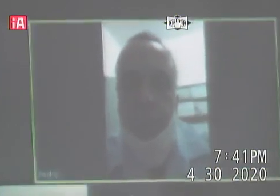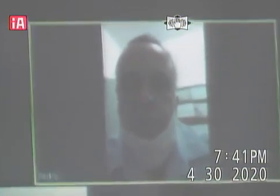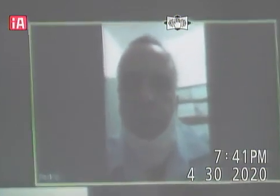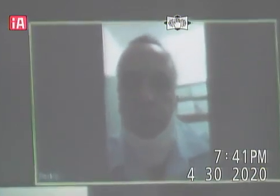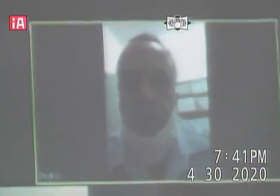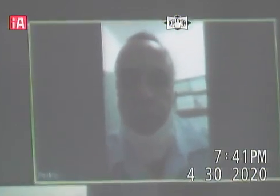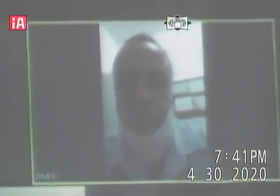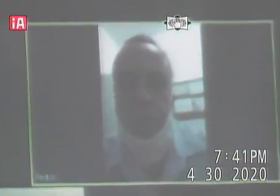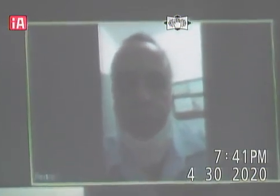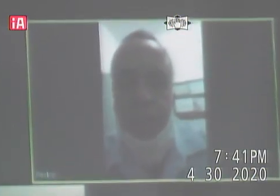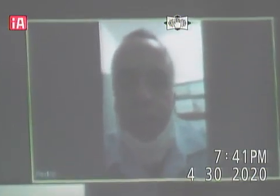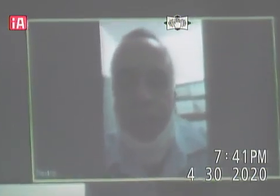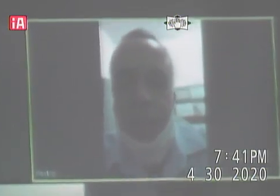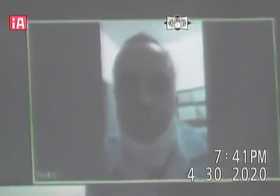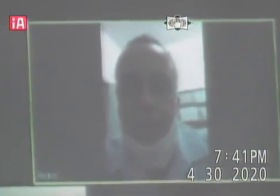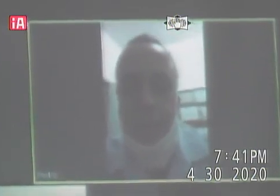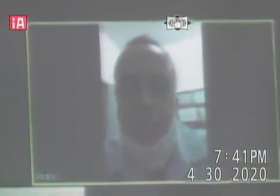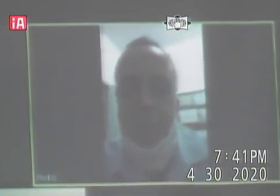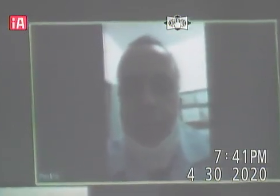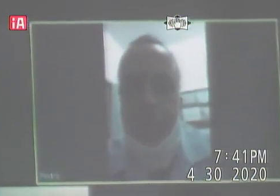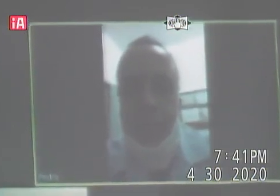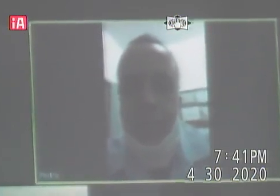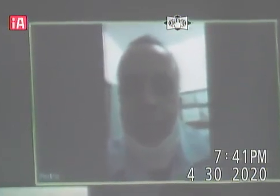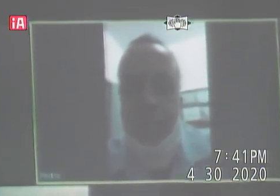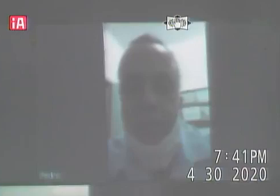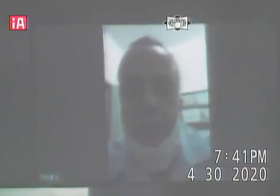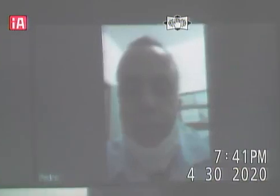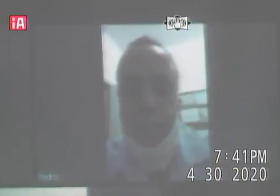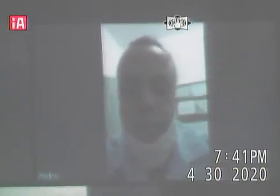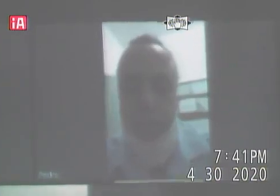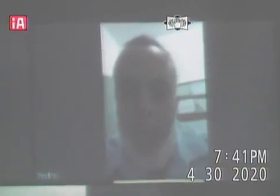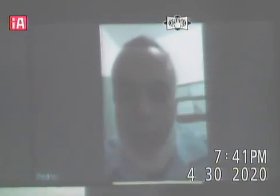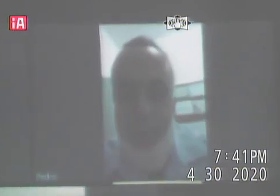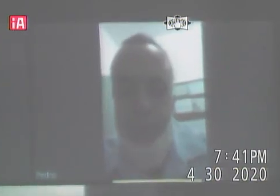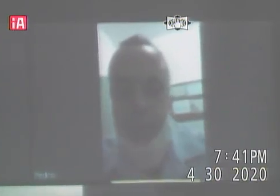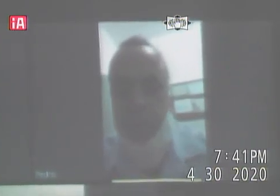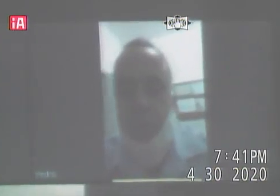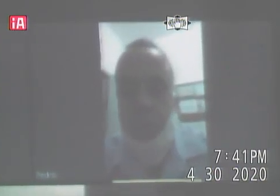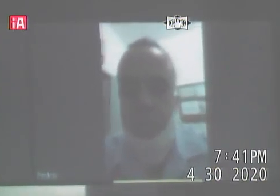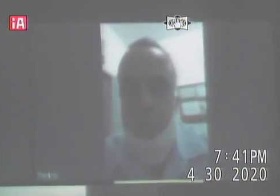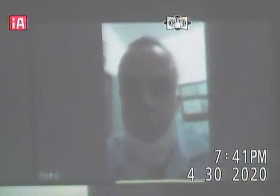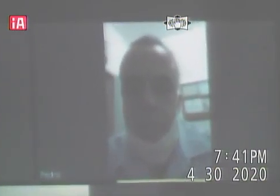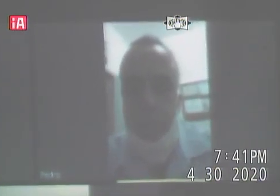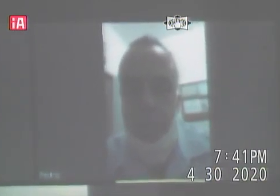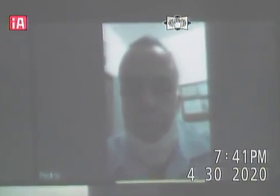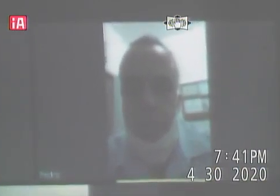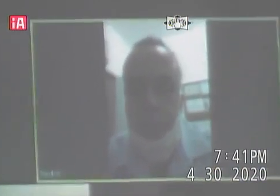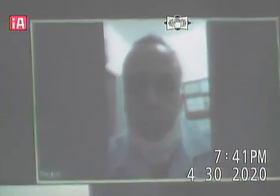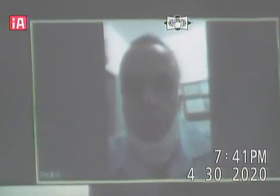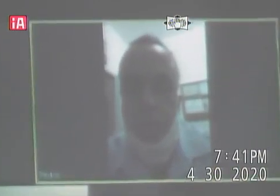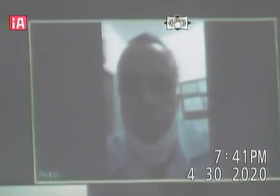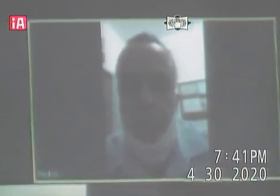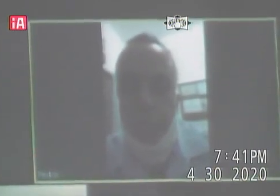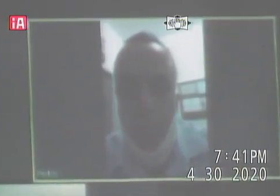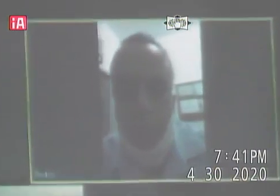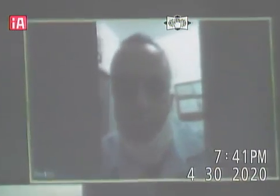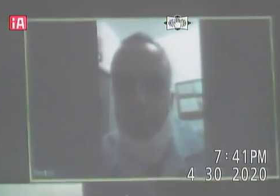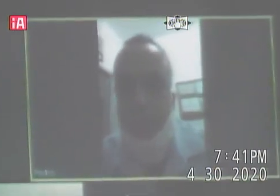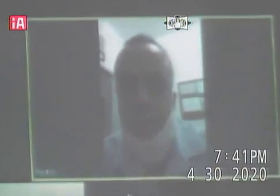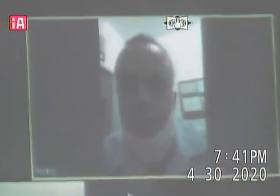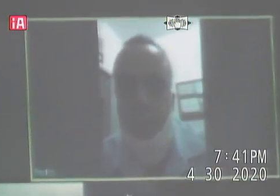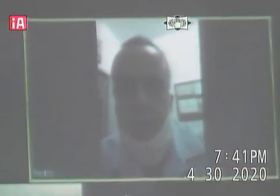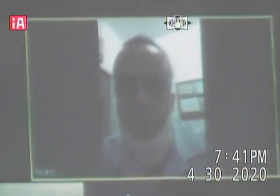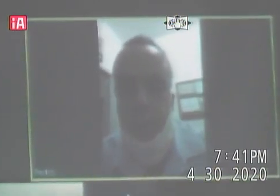Discussão, houve muita falação nas redes sociais. Mas o que eu preciso colocar aqui é o